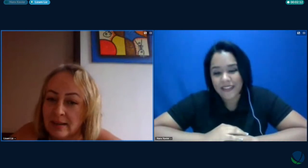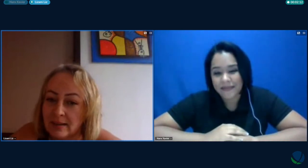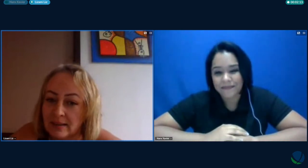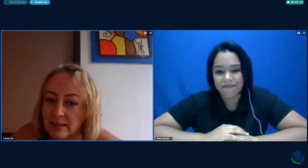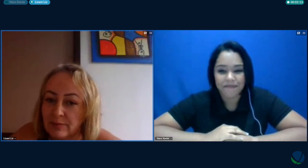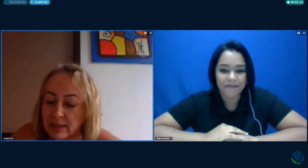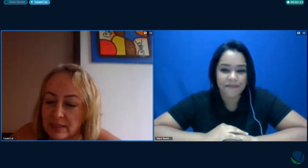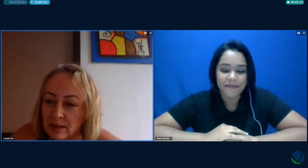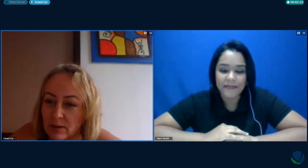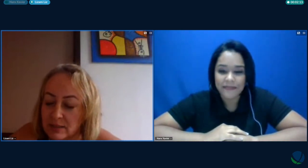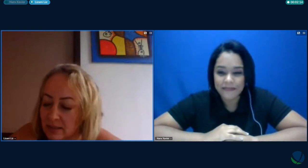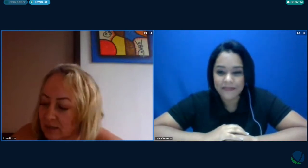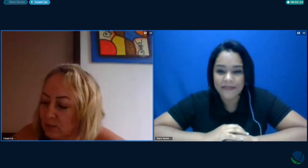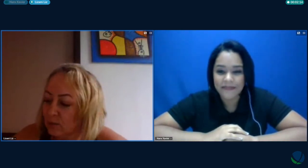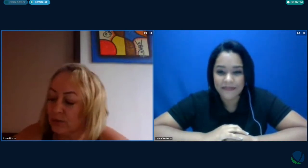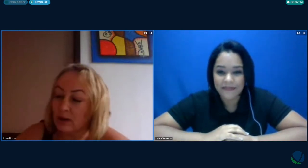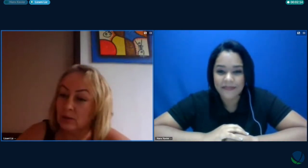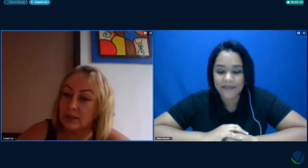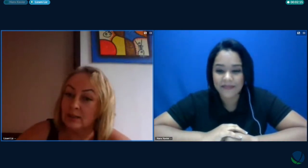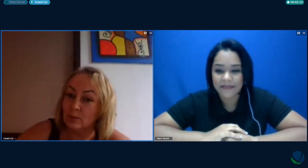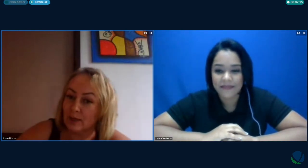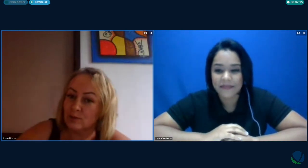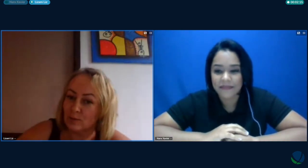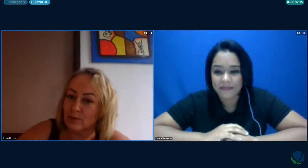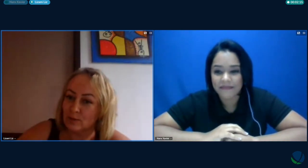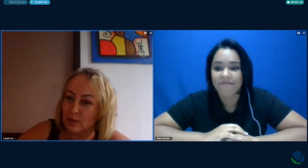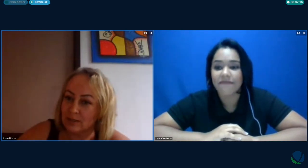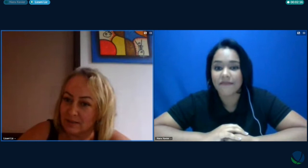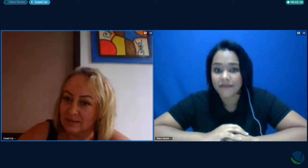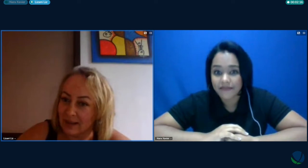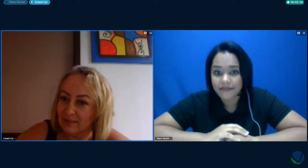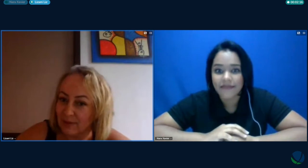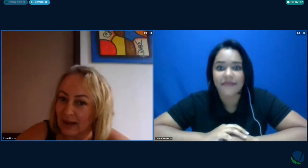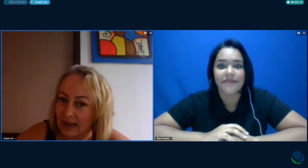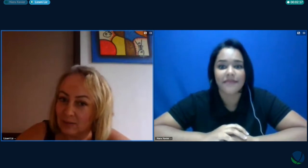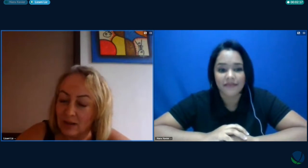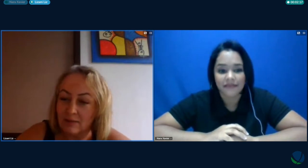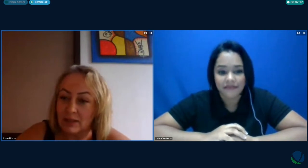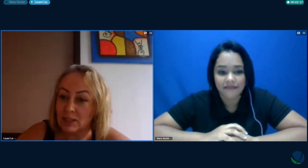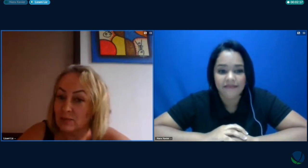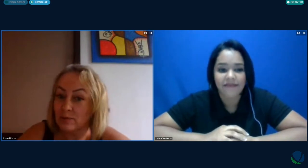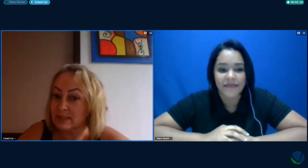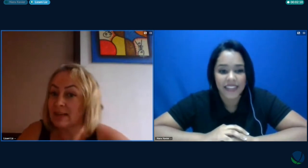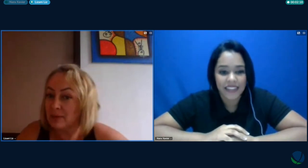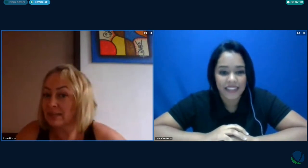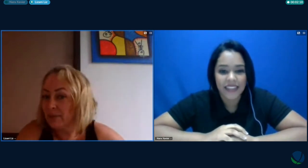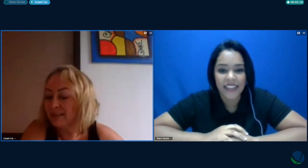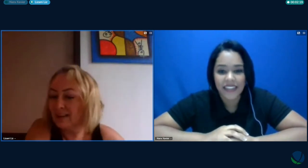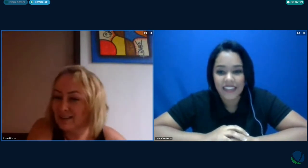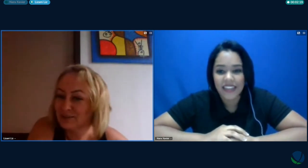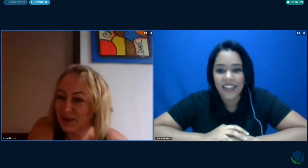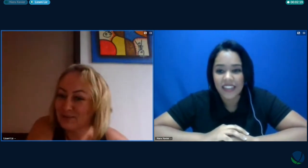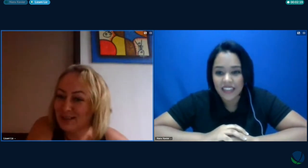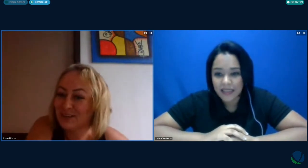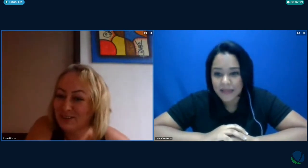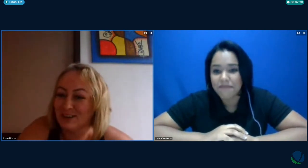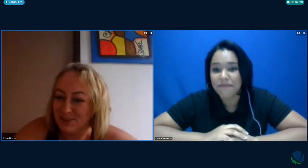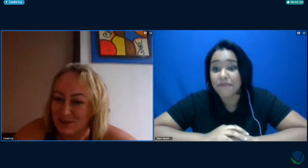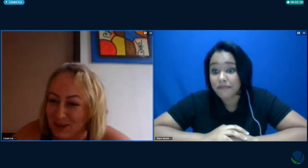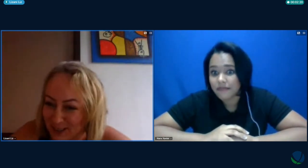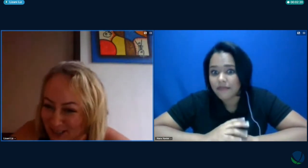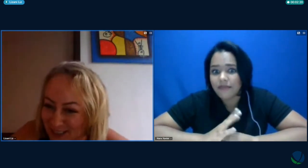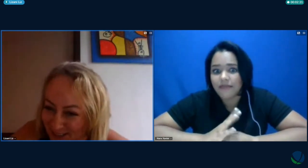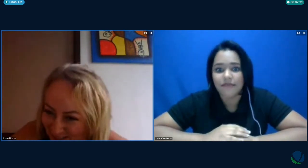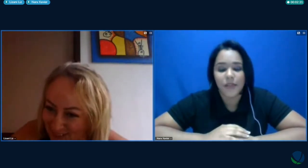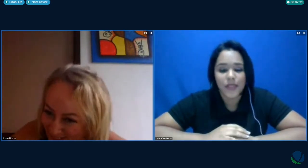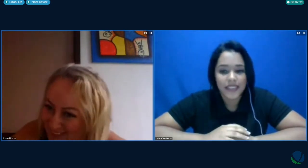toda defesa que eu assisto, eu fico anotando o que, que os professores, né, falaram. Falei, gente, vou ver se na minha também tem isso, quero ver se eu já